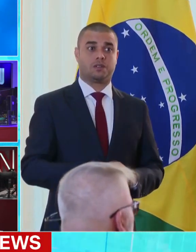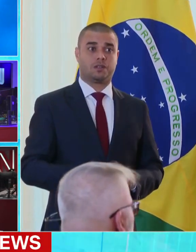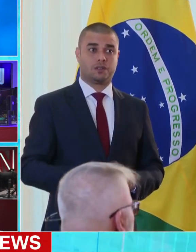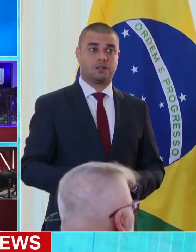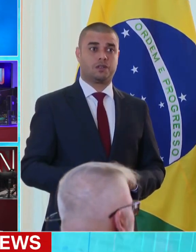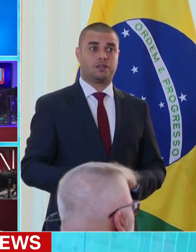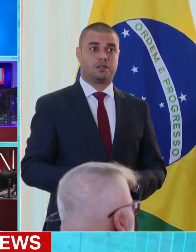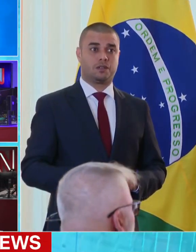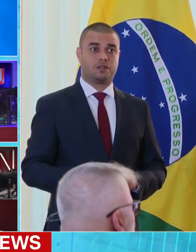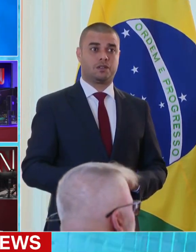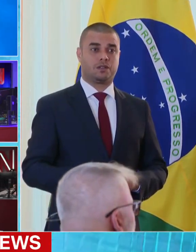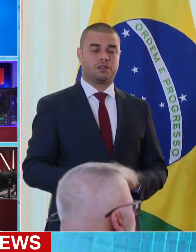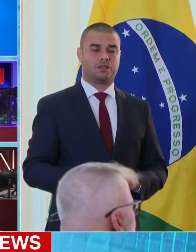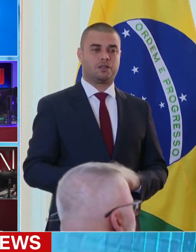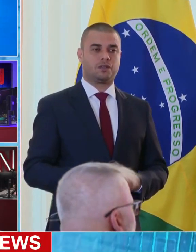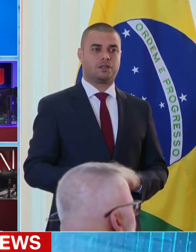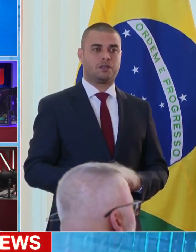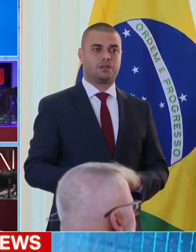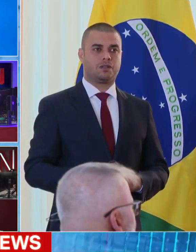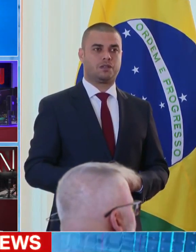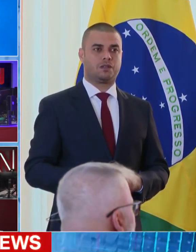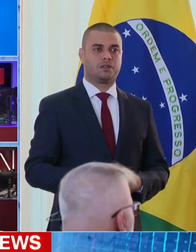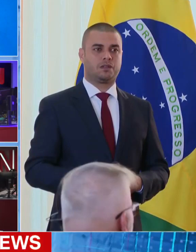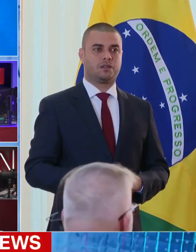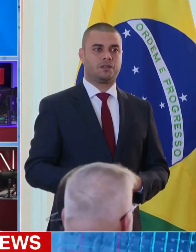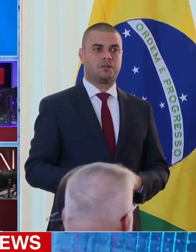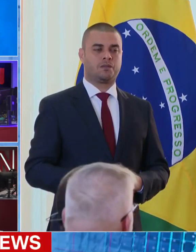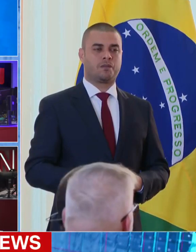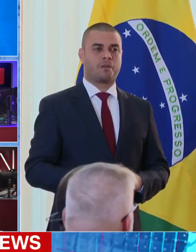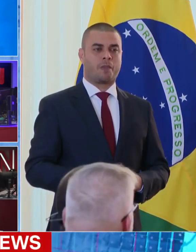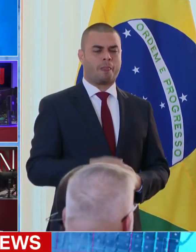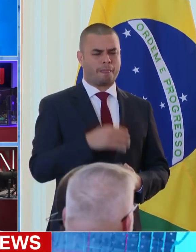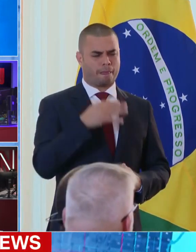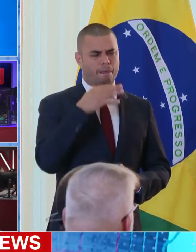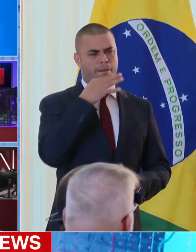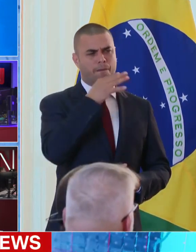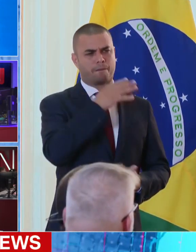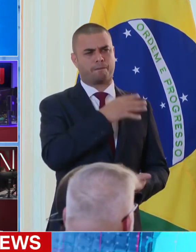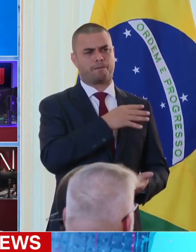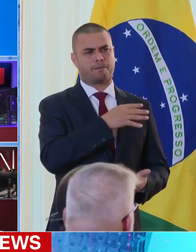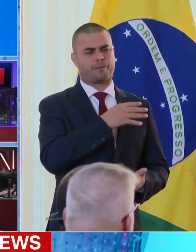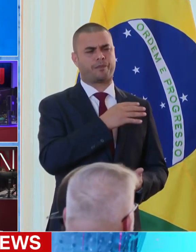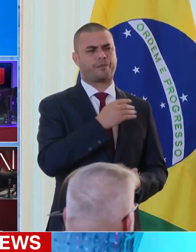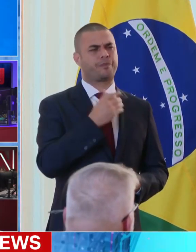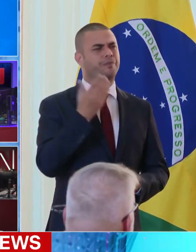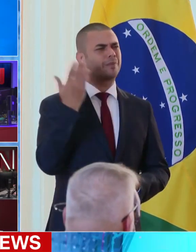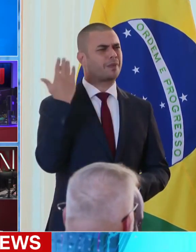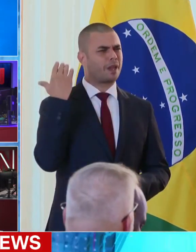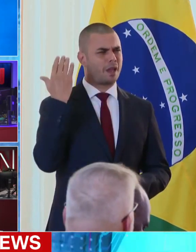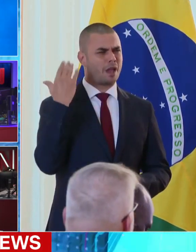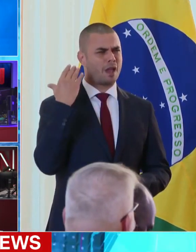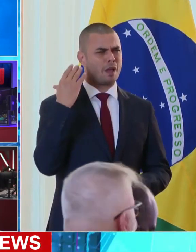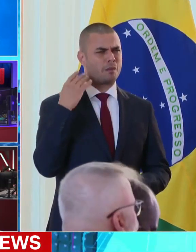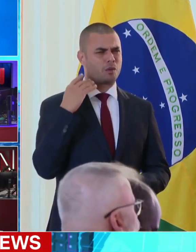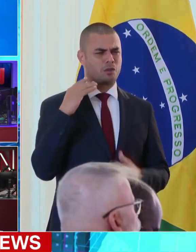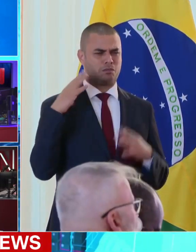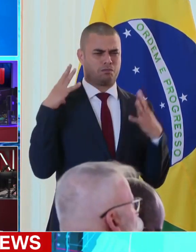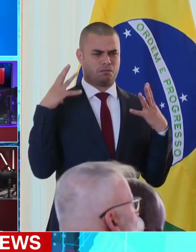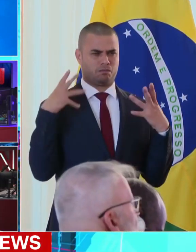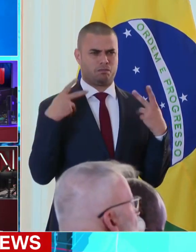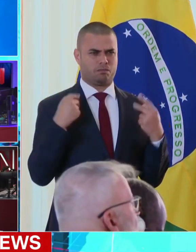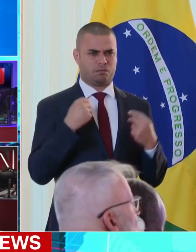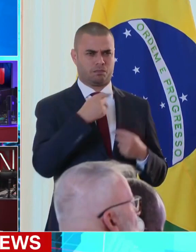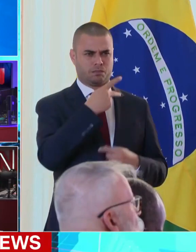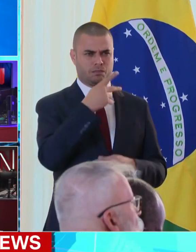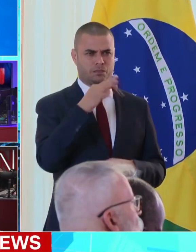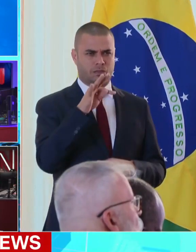ideias nem no sentido de querer ajudar as instituições eles não são não se justificam essa salas